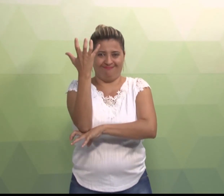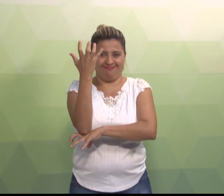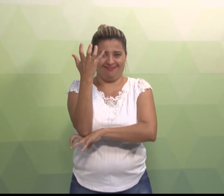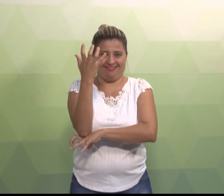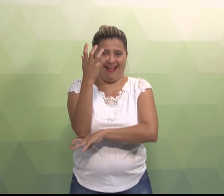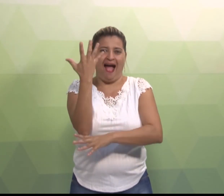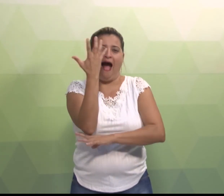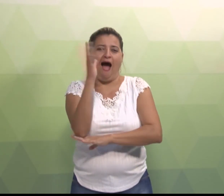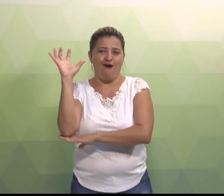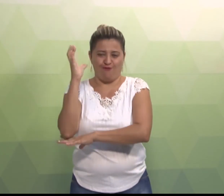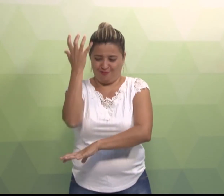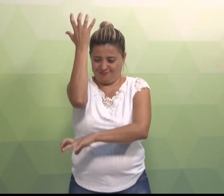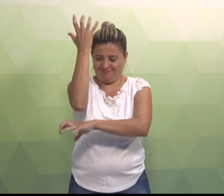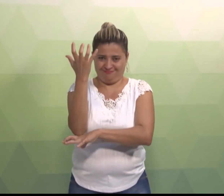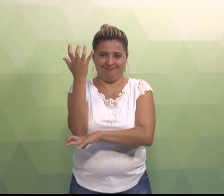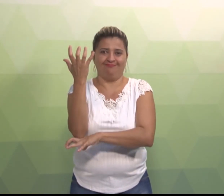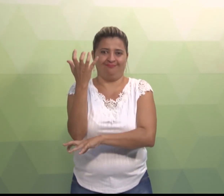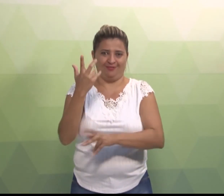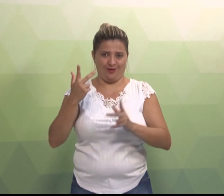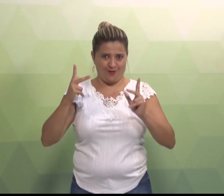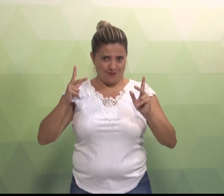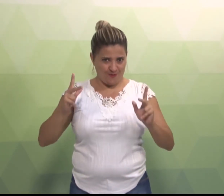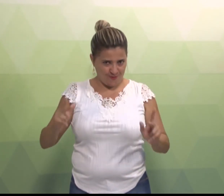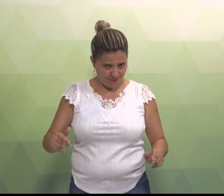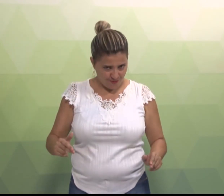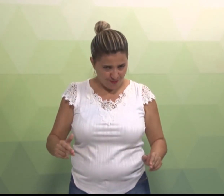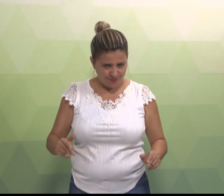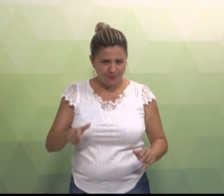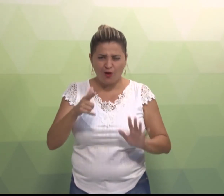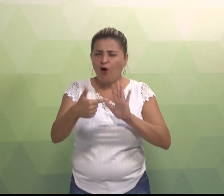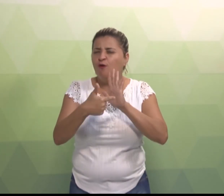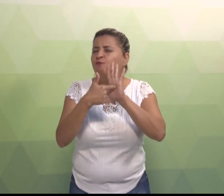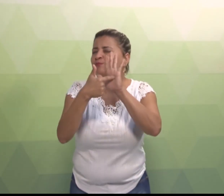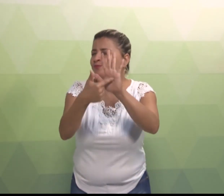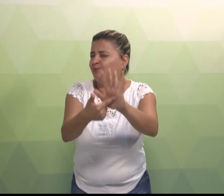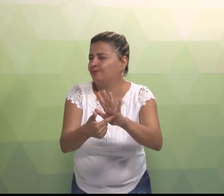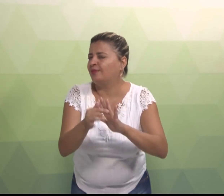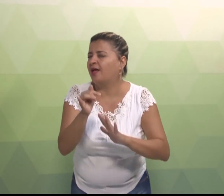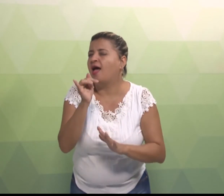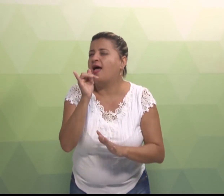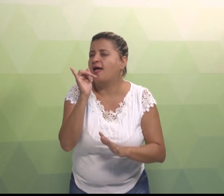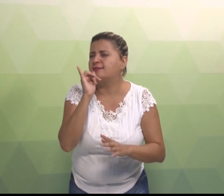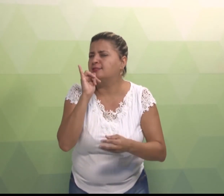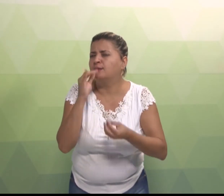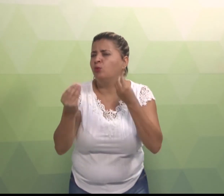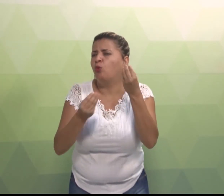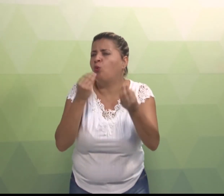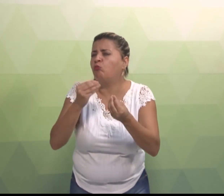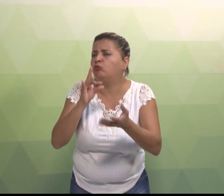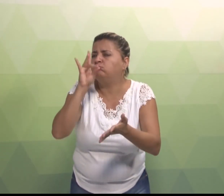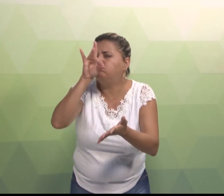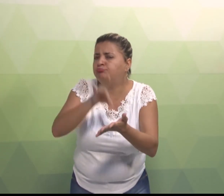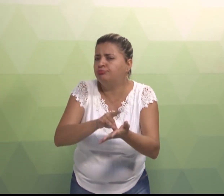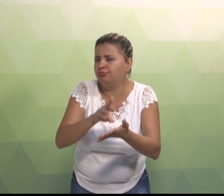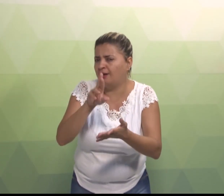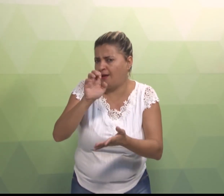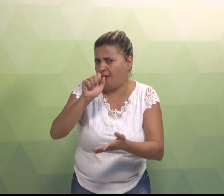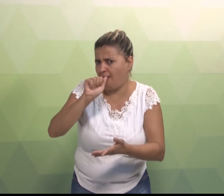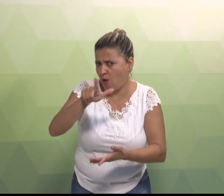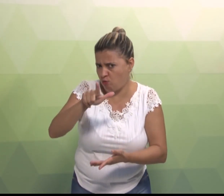fosse, vamos dizer, uma árvore plantada, né? Eu preciso estar verificando onde que está cada espaço, para que o surdo ele tenha esse entendimento